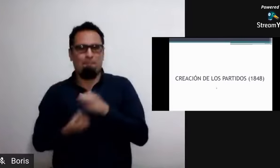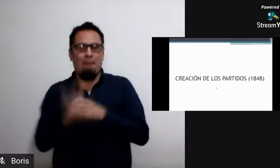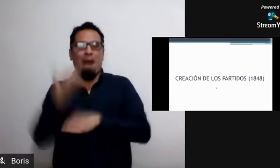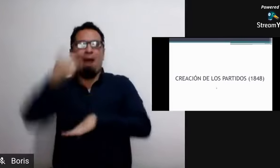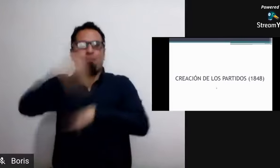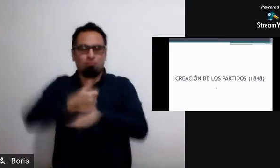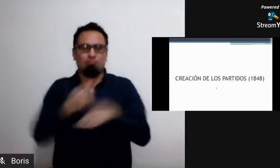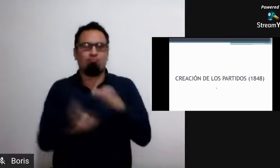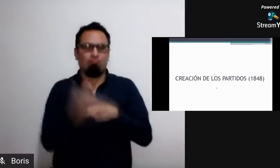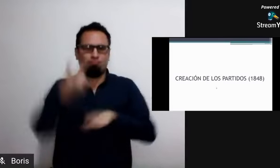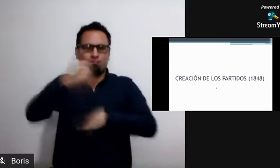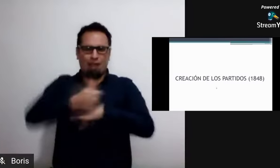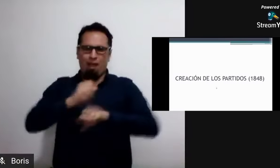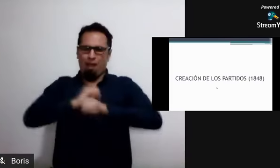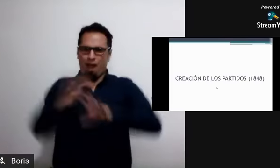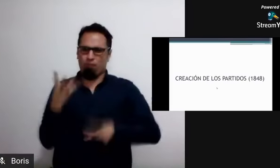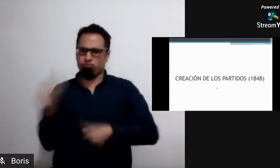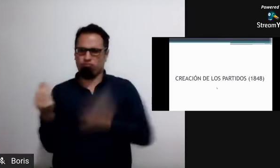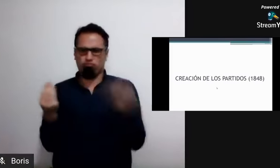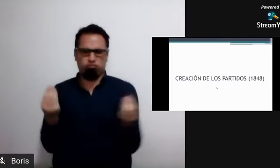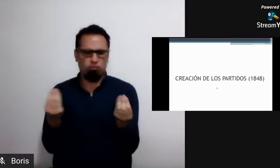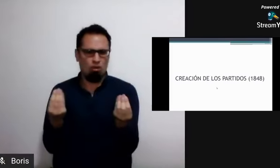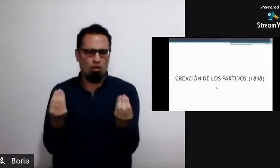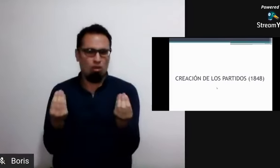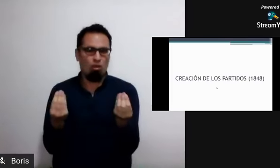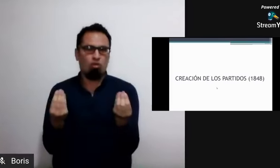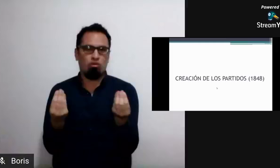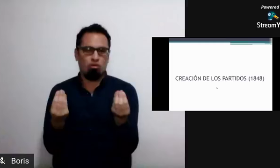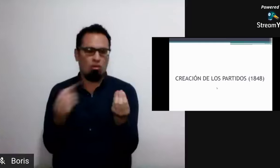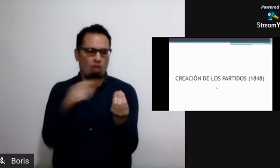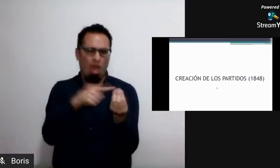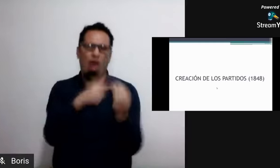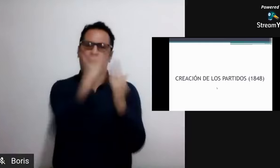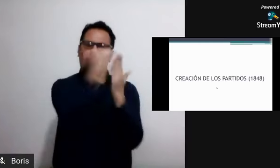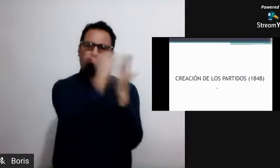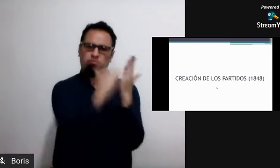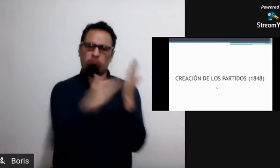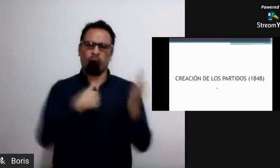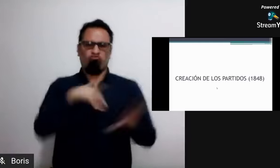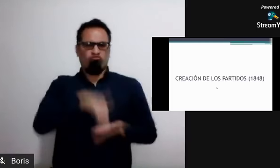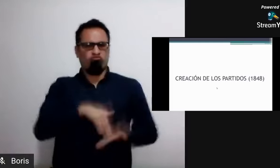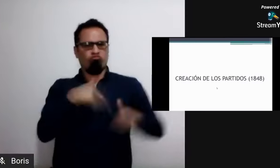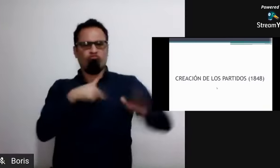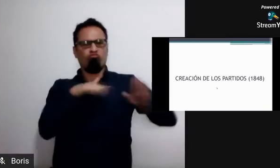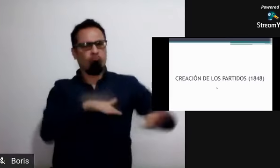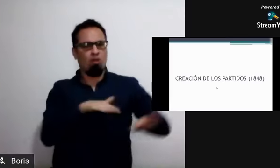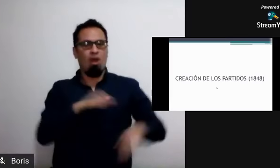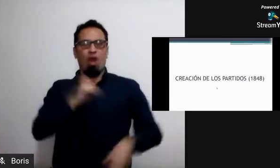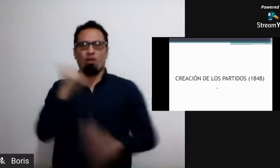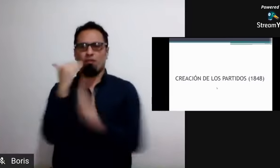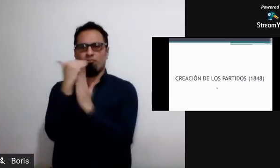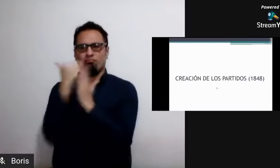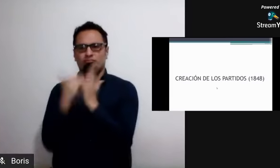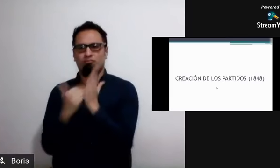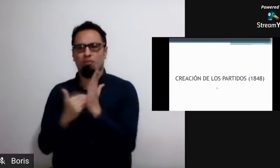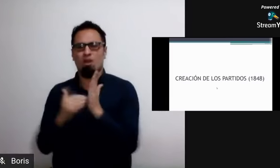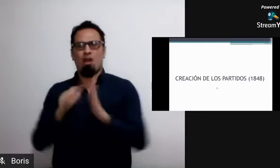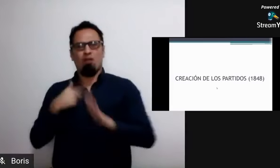1848. Este año se crean como tal, ya como organismos de representación,